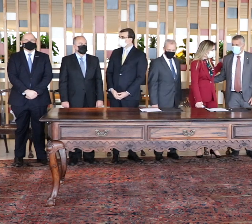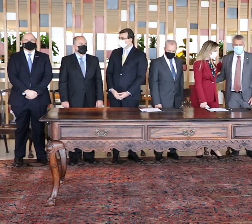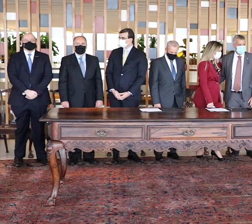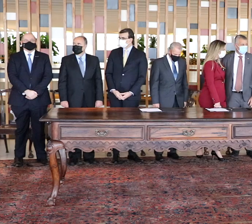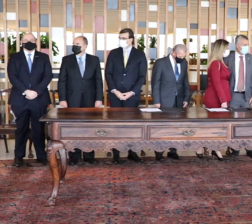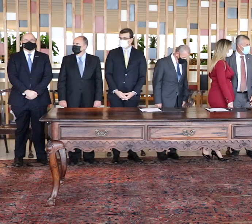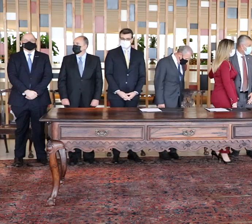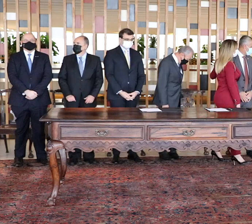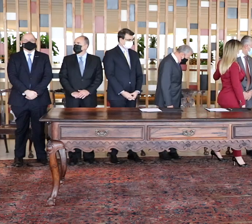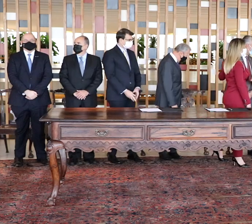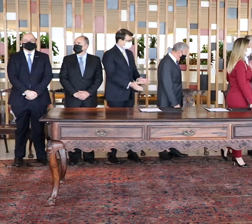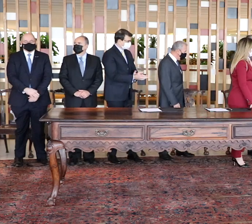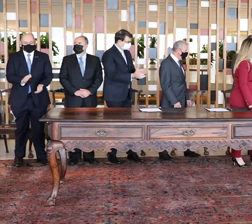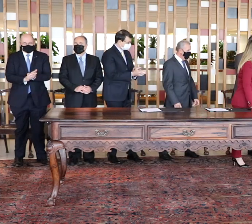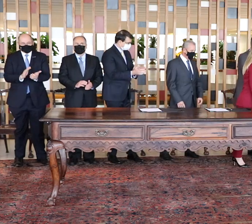Obrigado.